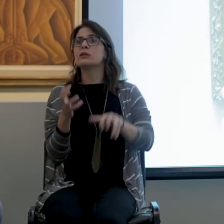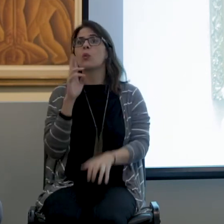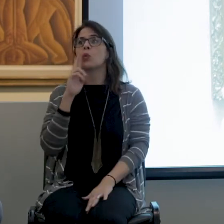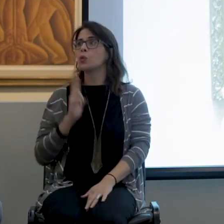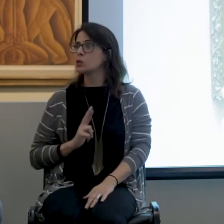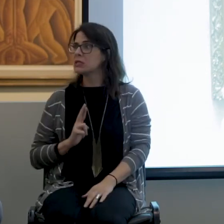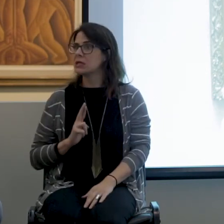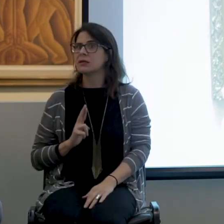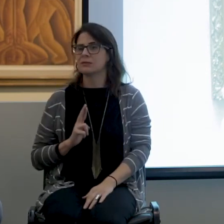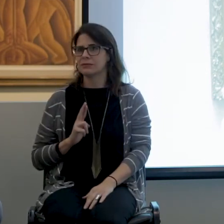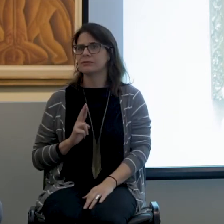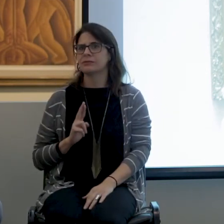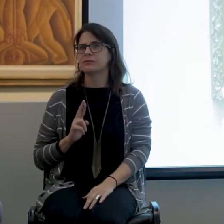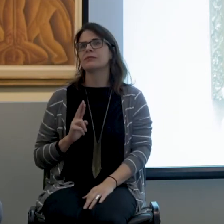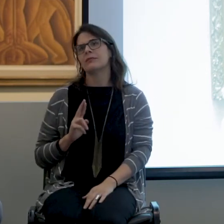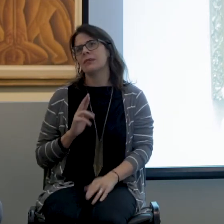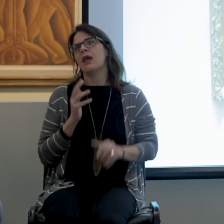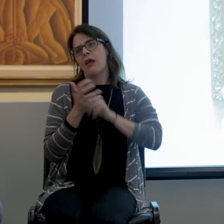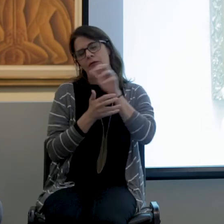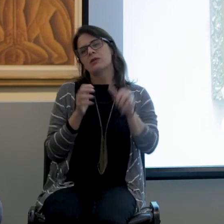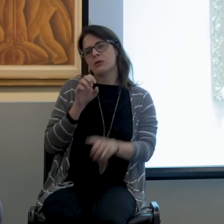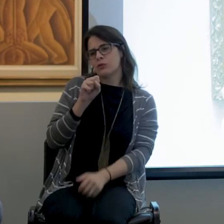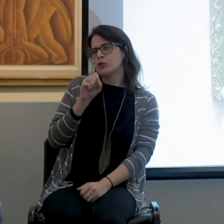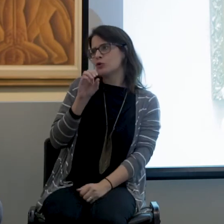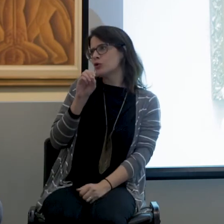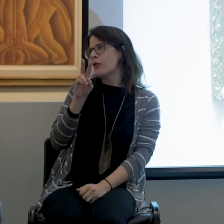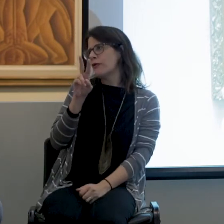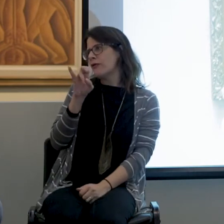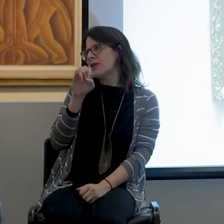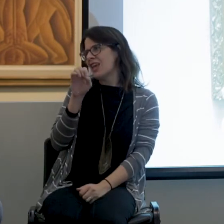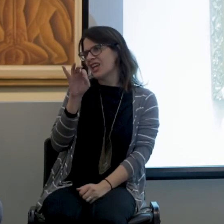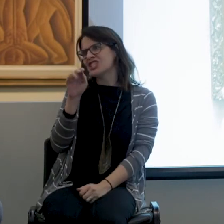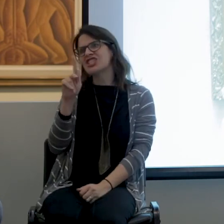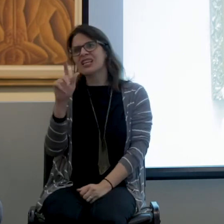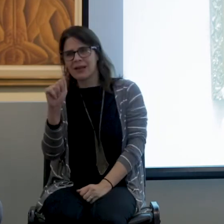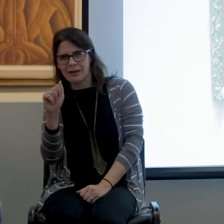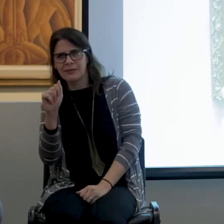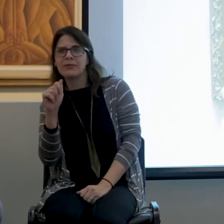origem à União Soviética, a Revolução Russa de 1917.